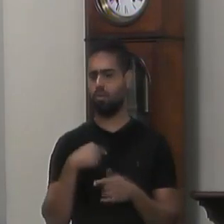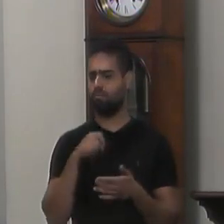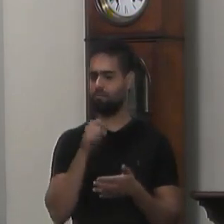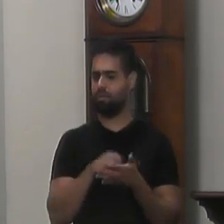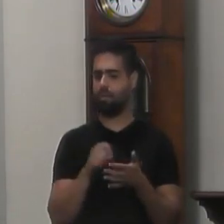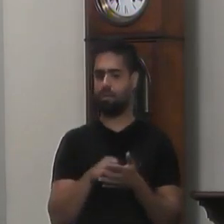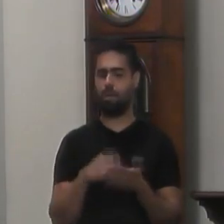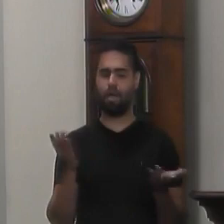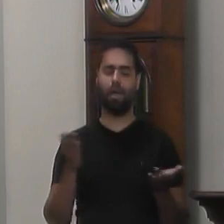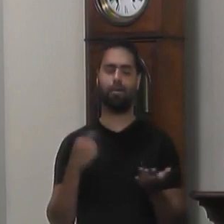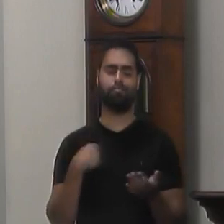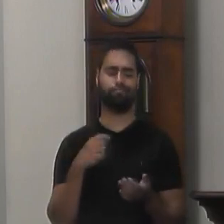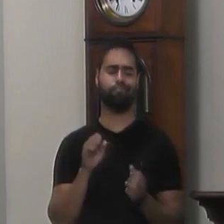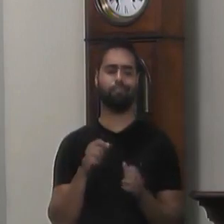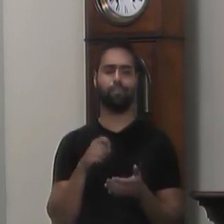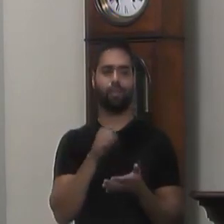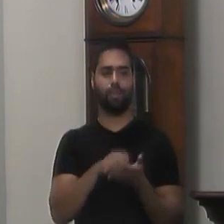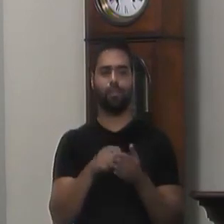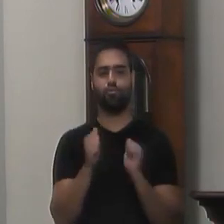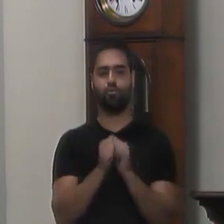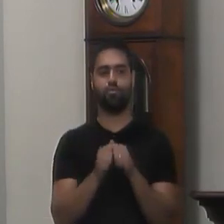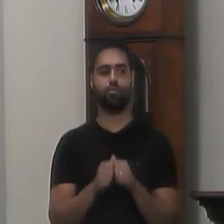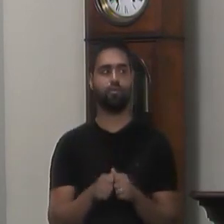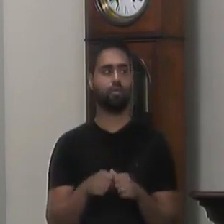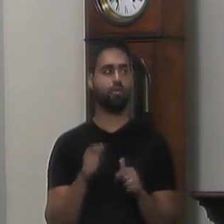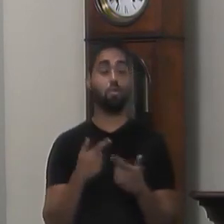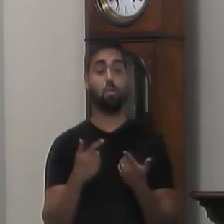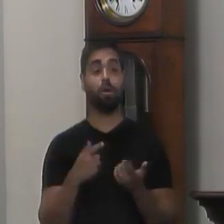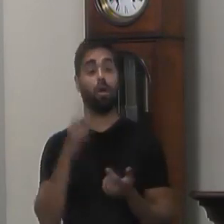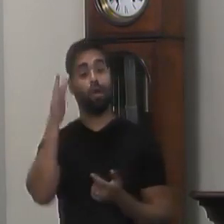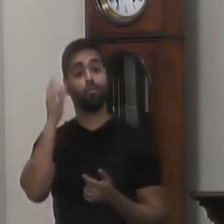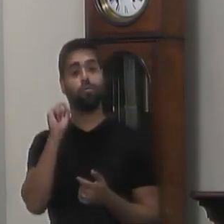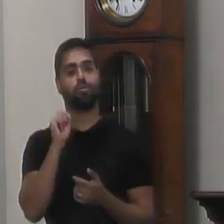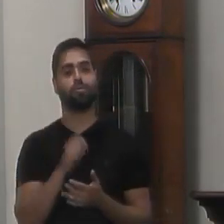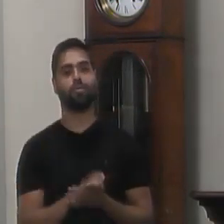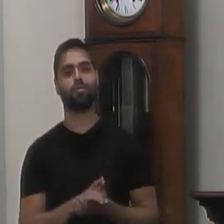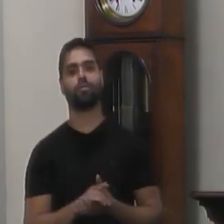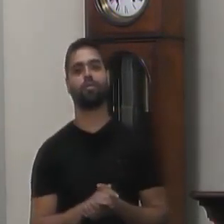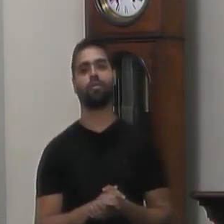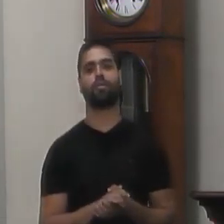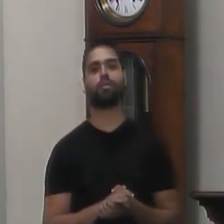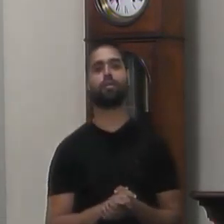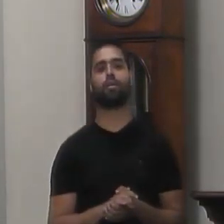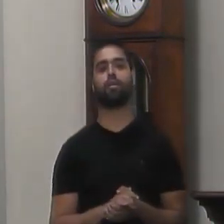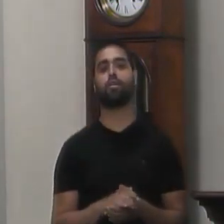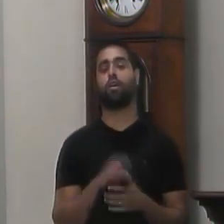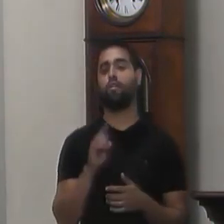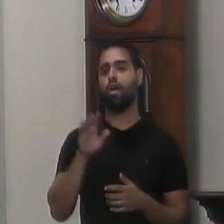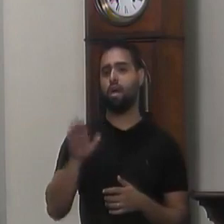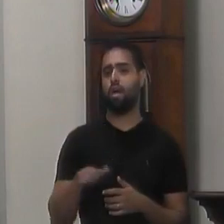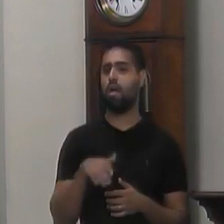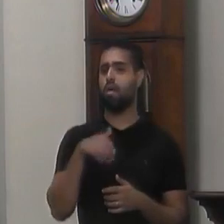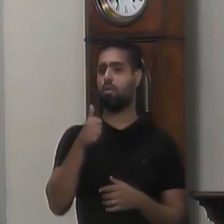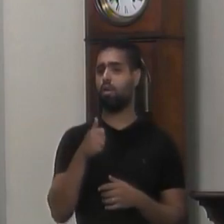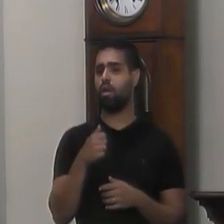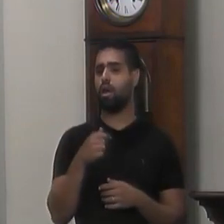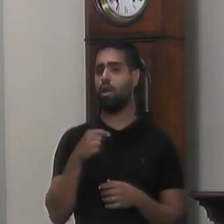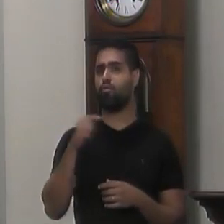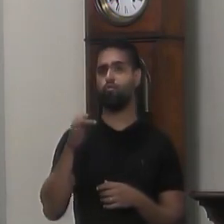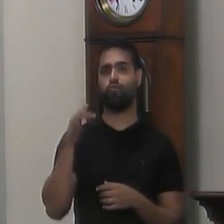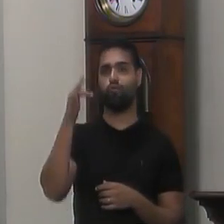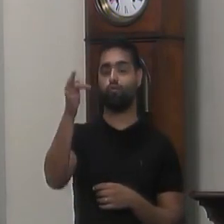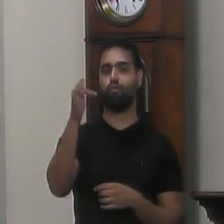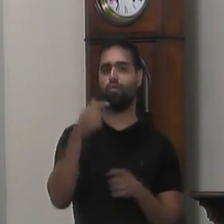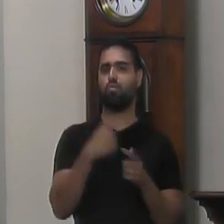eu quebrei o galho e assinei junto com ele. Obrigado. Porque eu acho o seguinte, eu acho que isso aí só vai melhorar no próximo governo. Porque